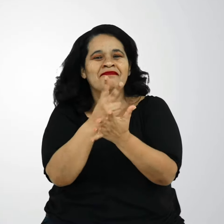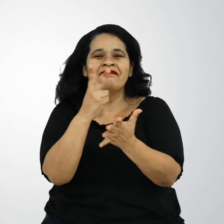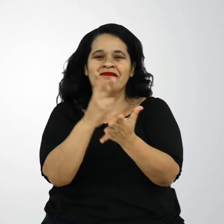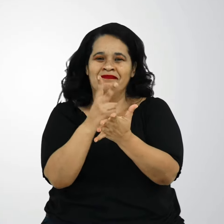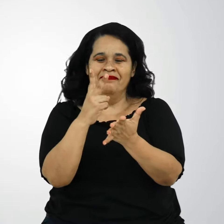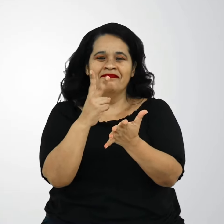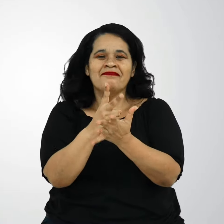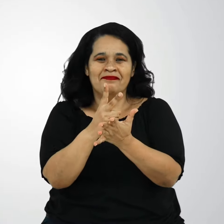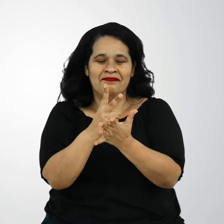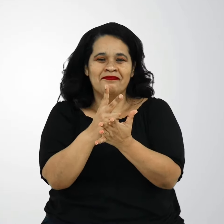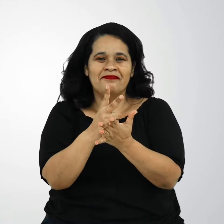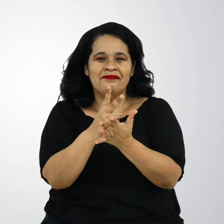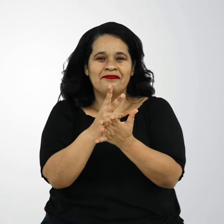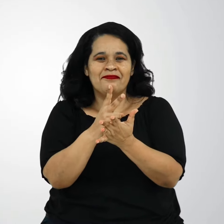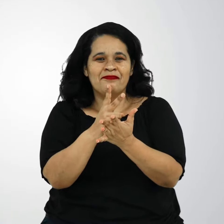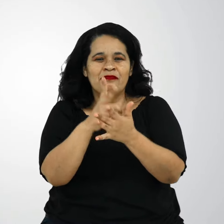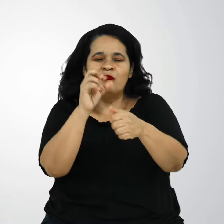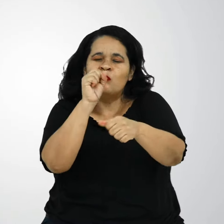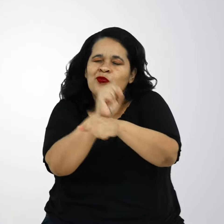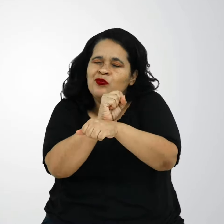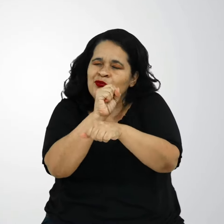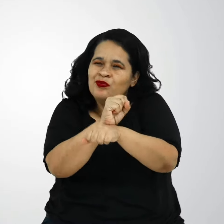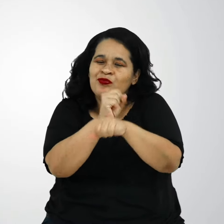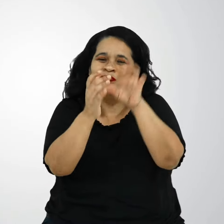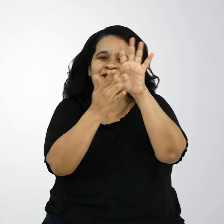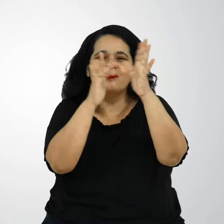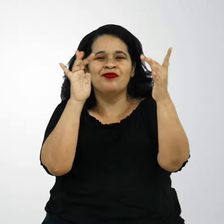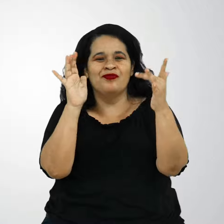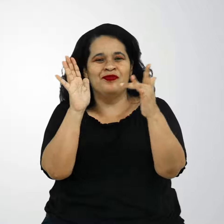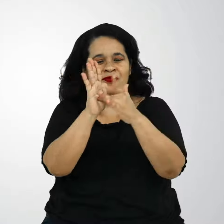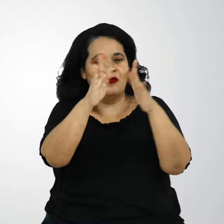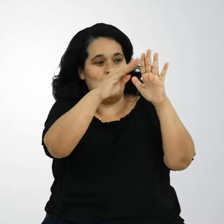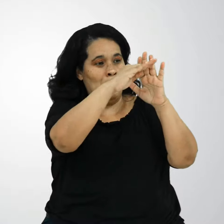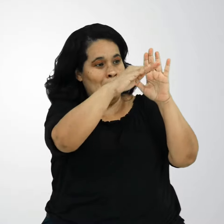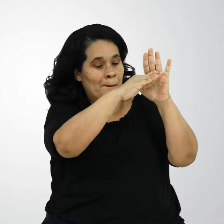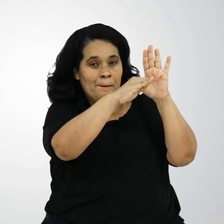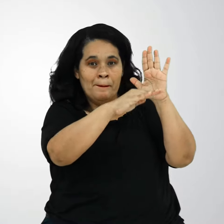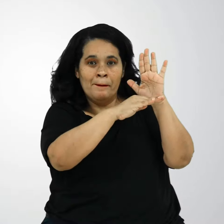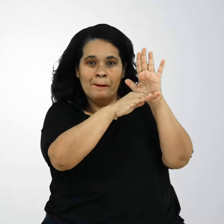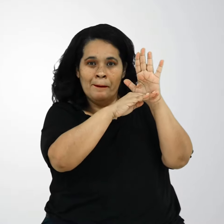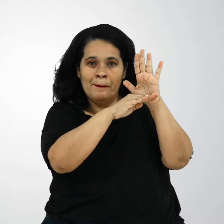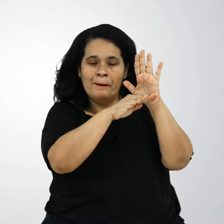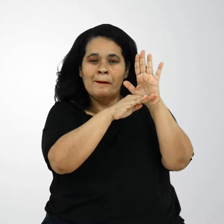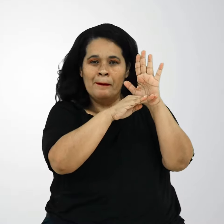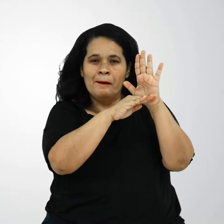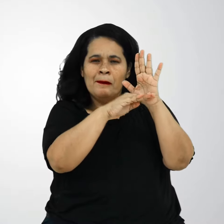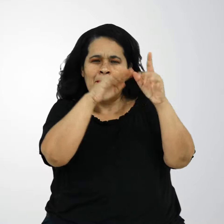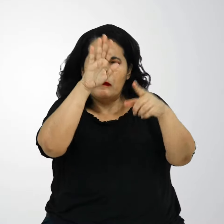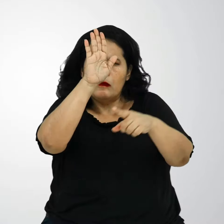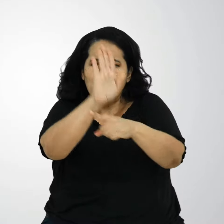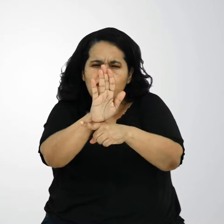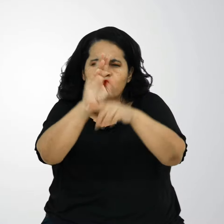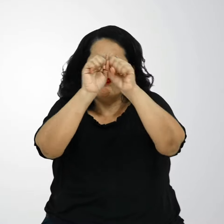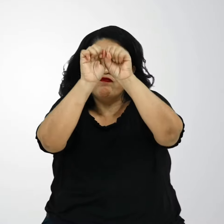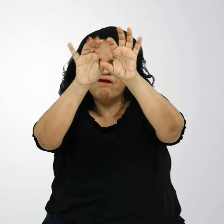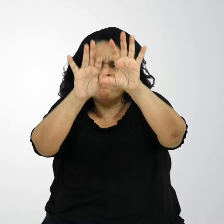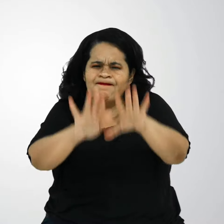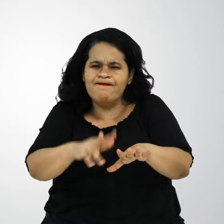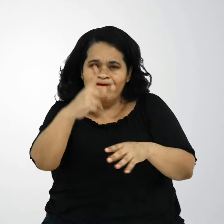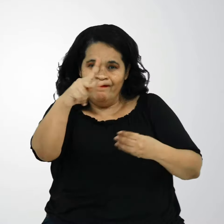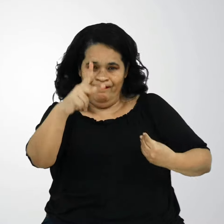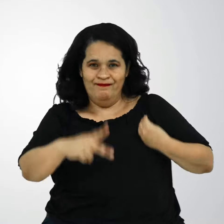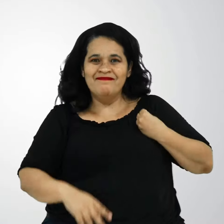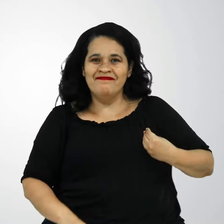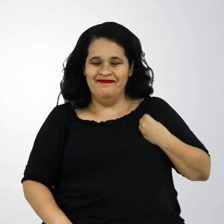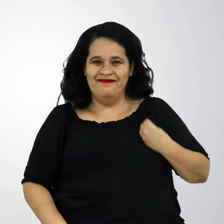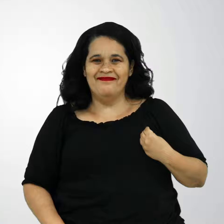programa. Esperamos em Cristo que o programa continue sendo edificante, abençoador para